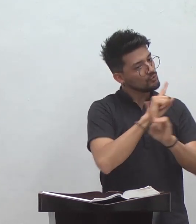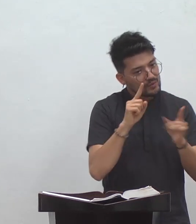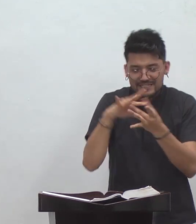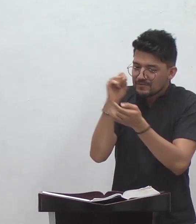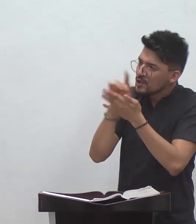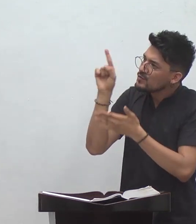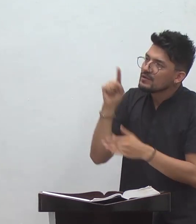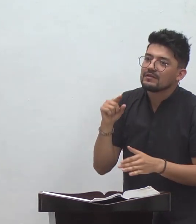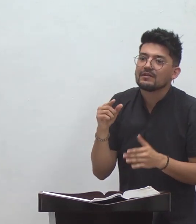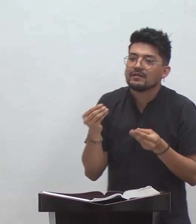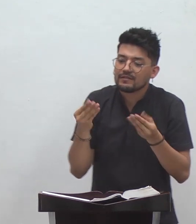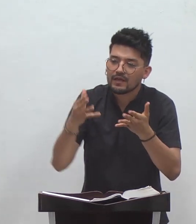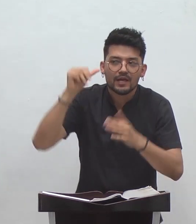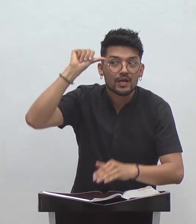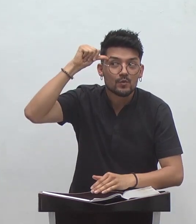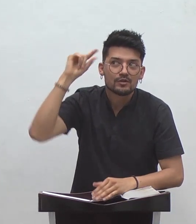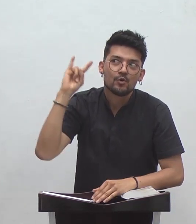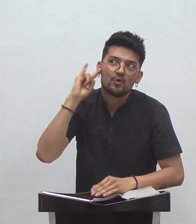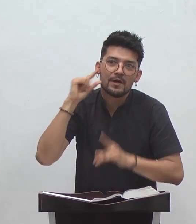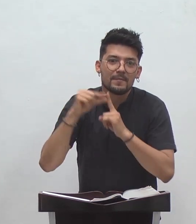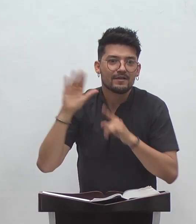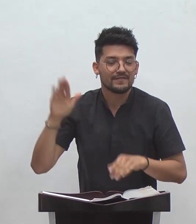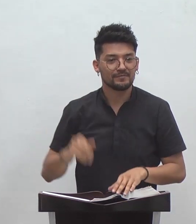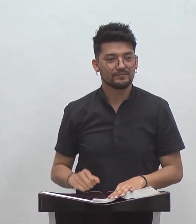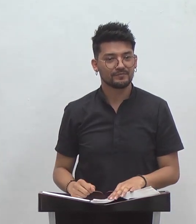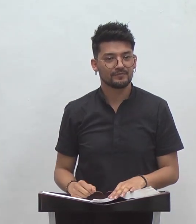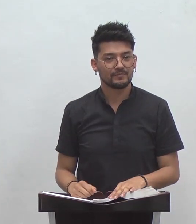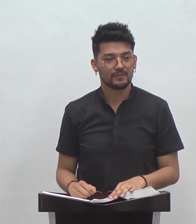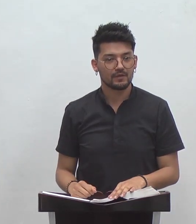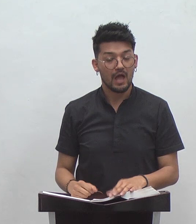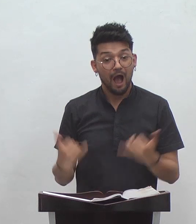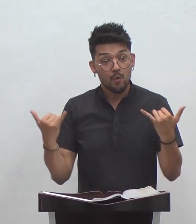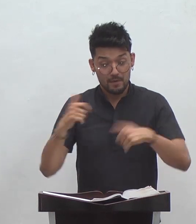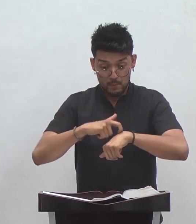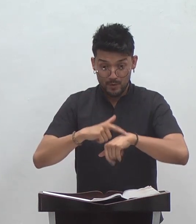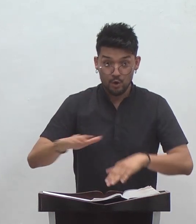me vean mis señas lindas, mi cara bonita, no, señores, es para que ellos escuchen tu palabra.